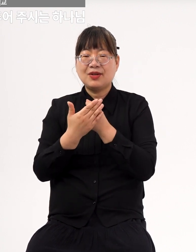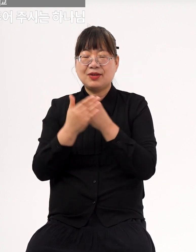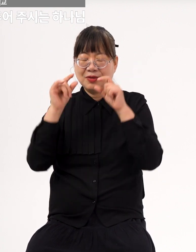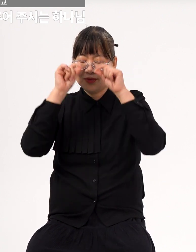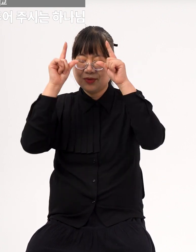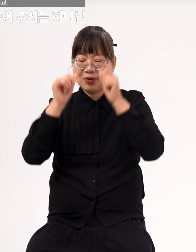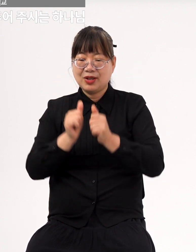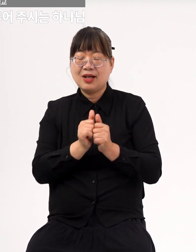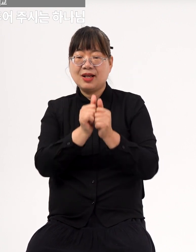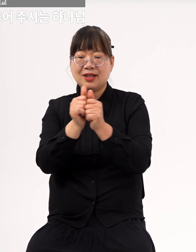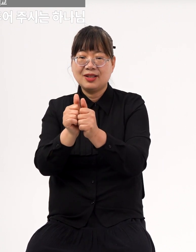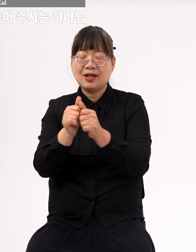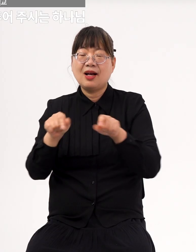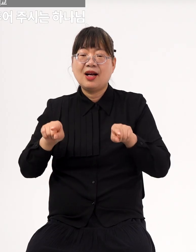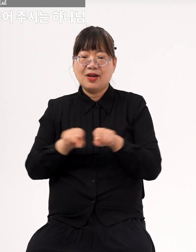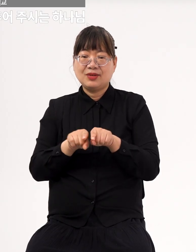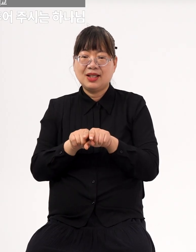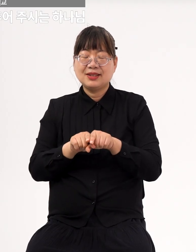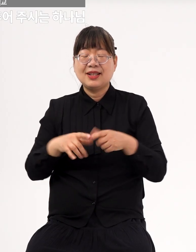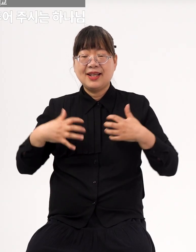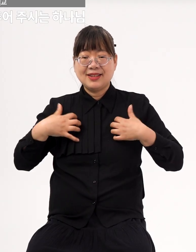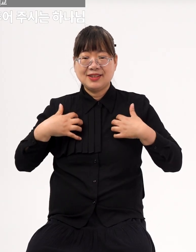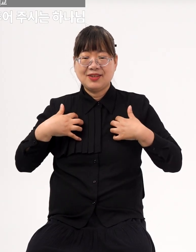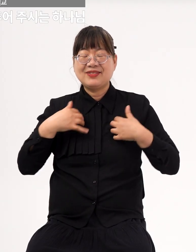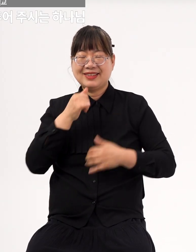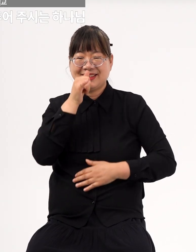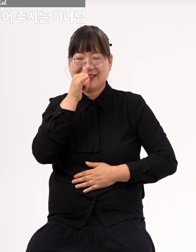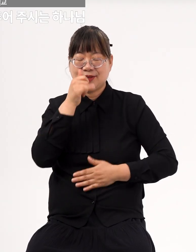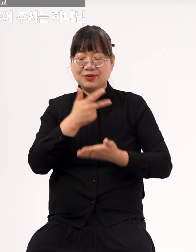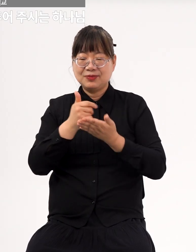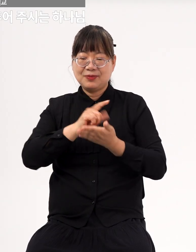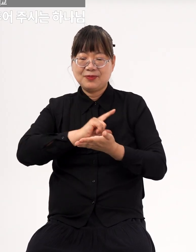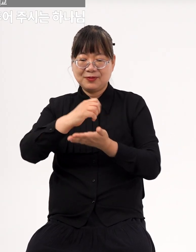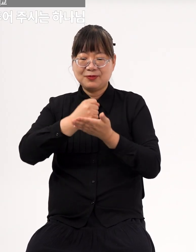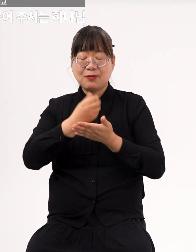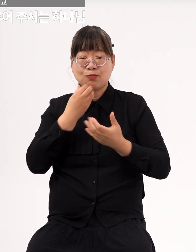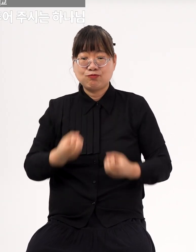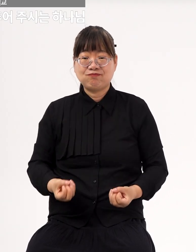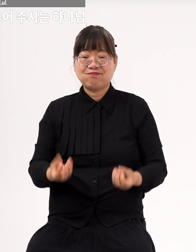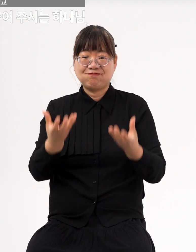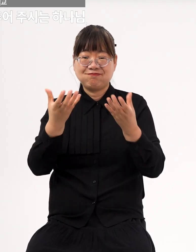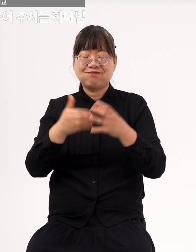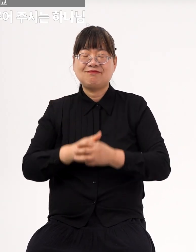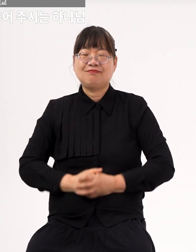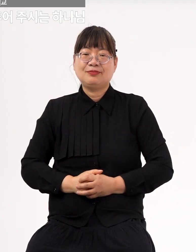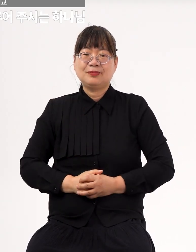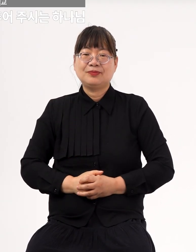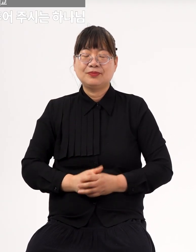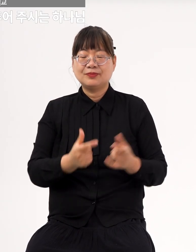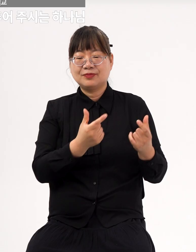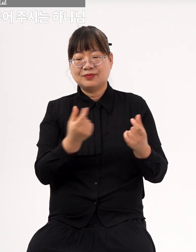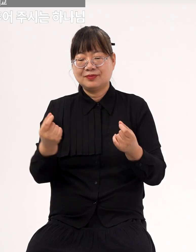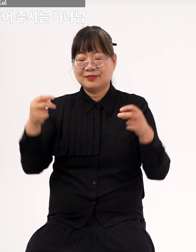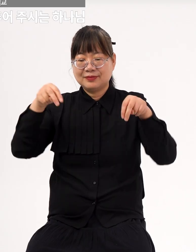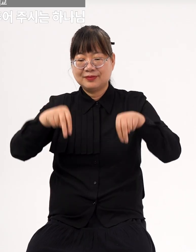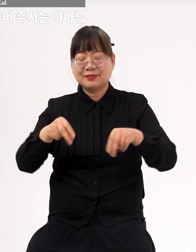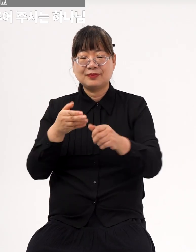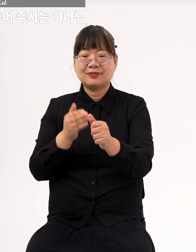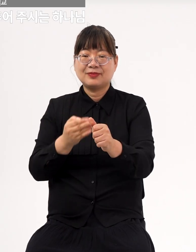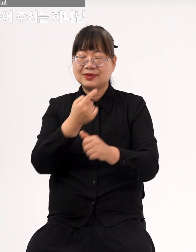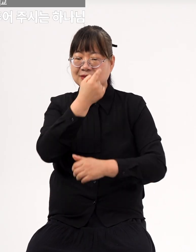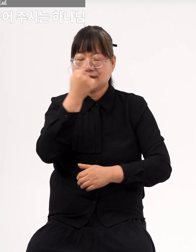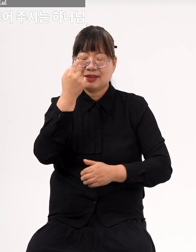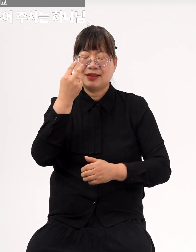눈뜨고 동행하고 함께하는 즐거움이 있기를 주의 이름으로 축복합니다. 다 일어나십시다. 우리